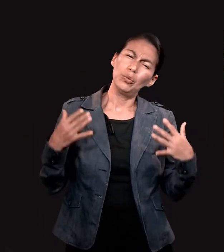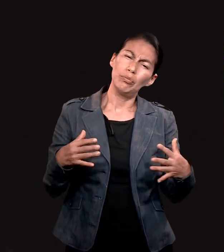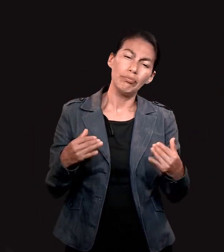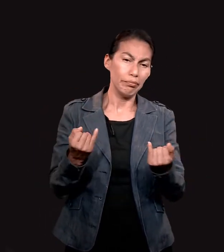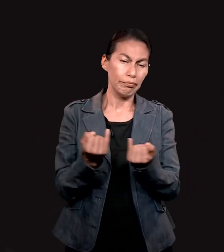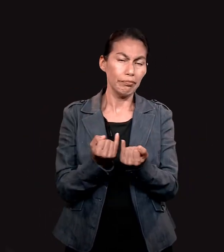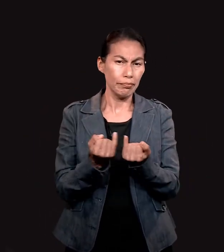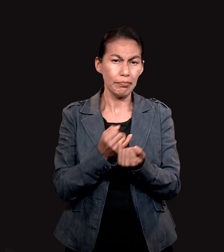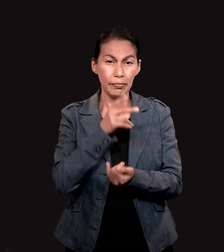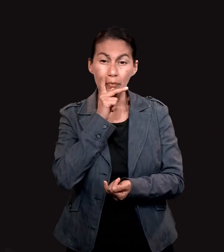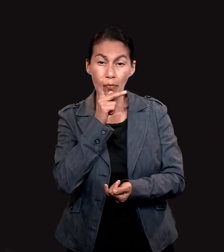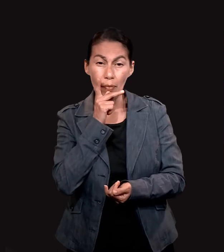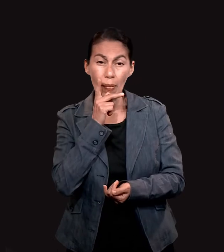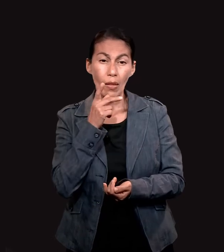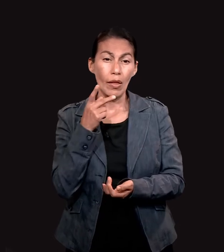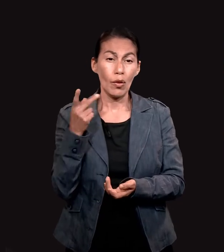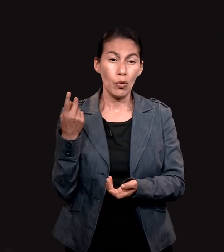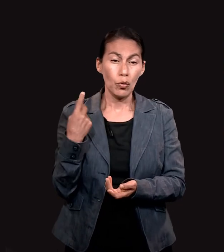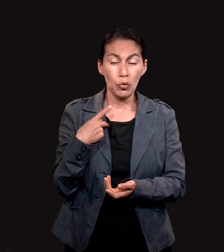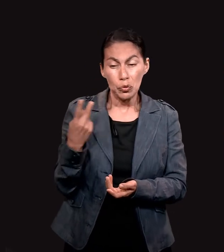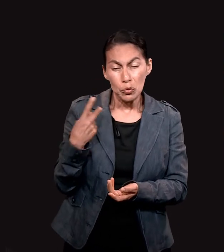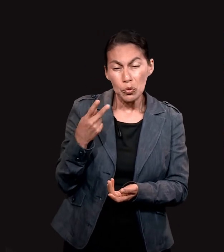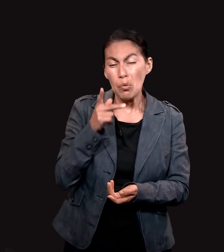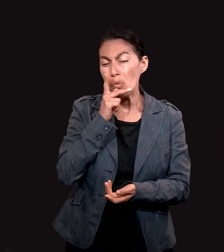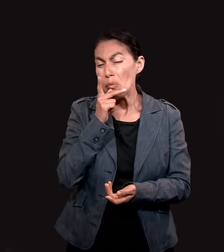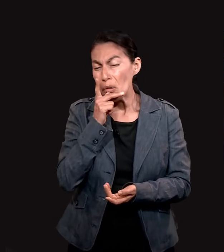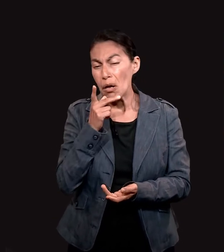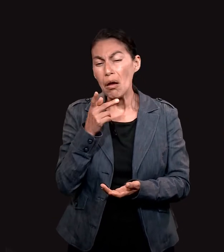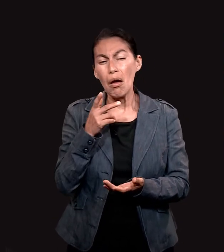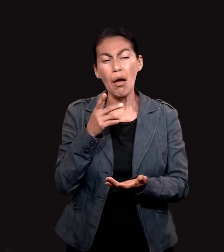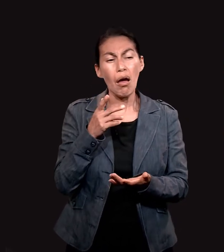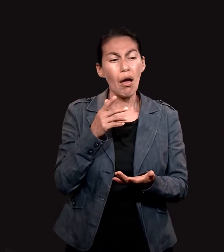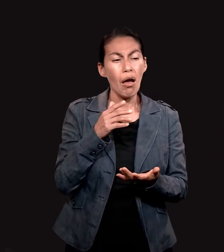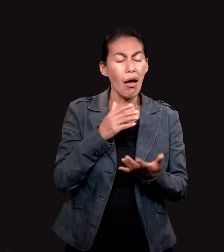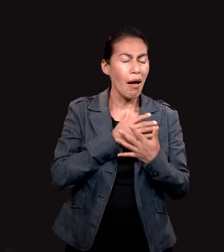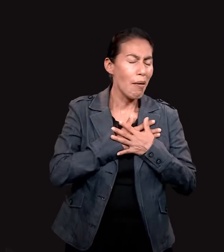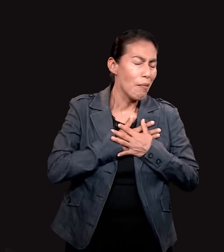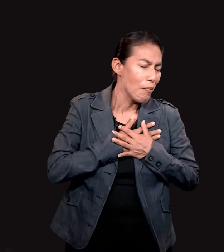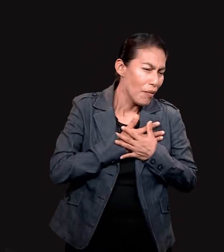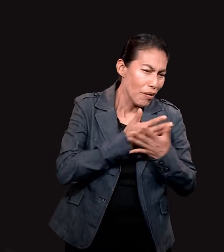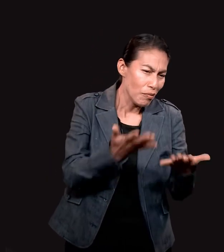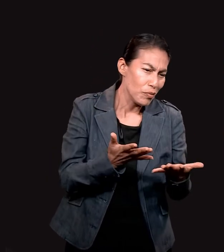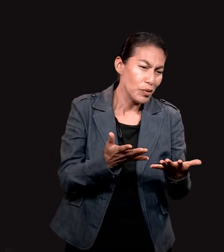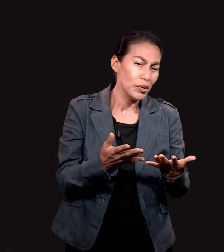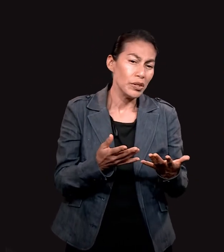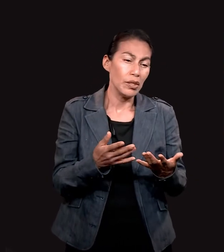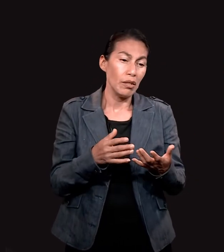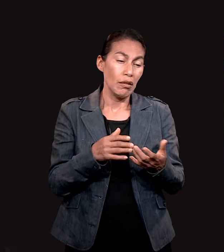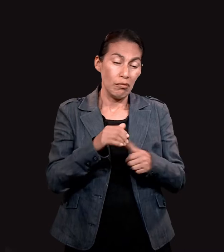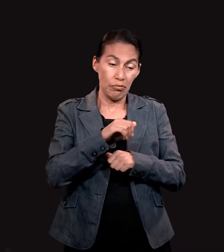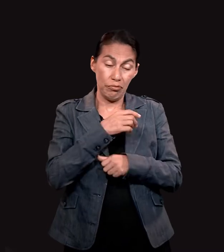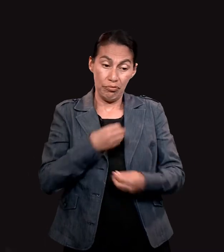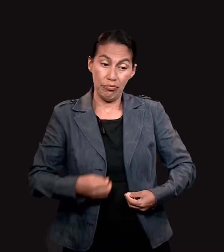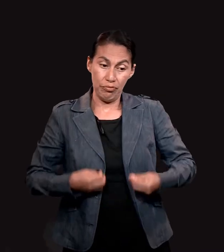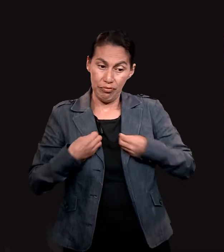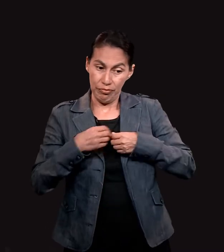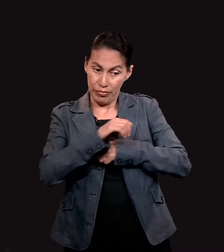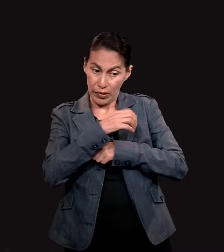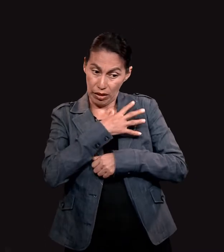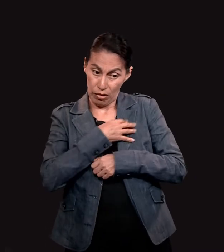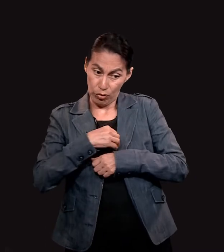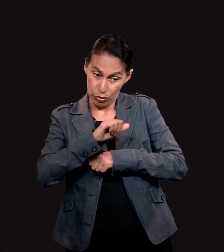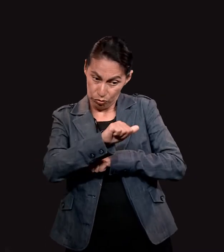de un padre. Claro. Porque los padres amamos a nuestra manera, de tal forma que daríamos la vida por nuestros